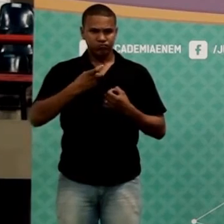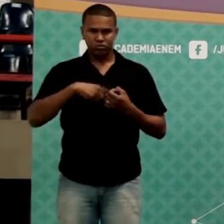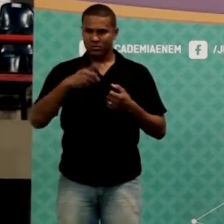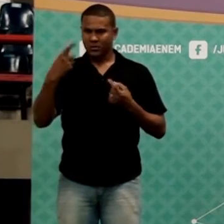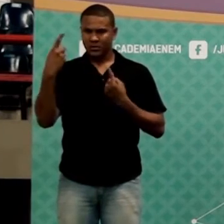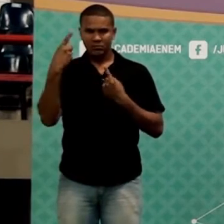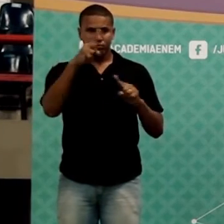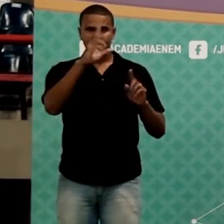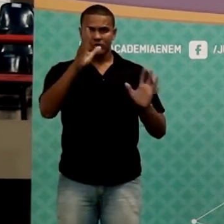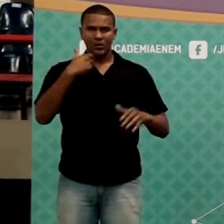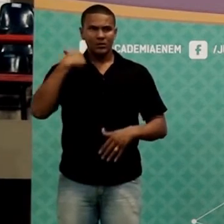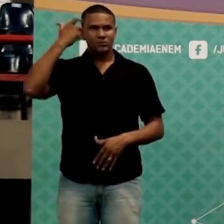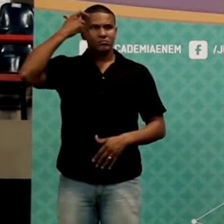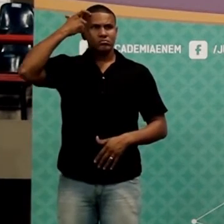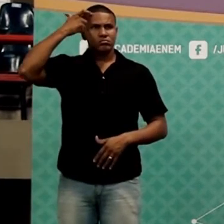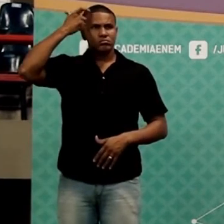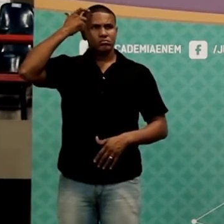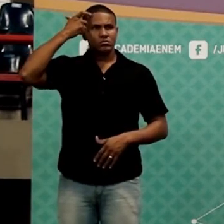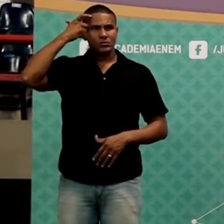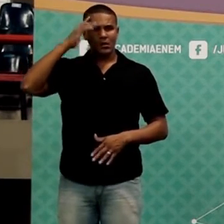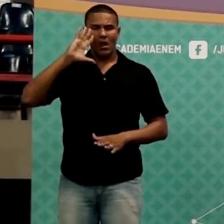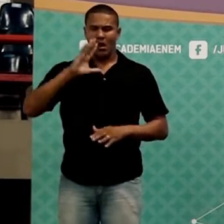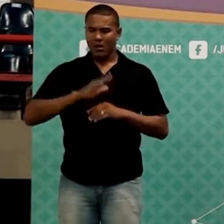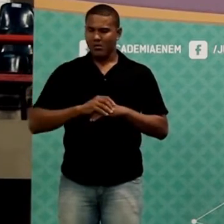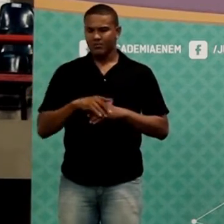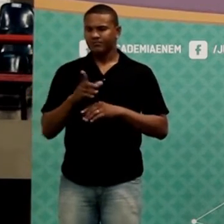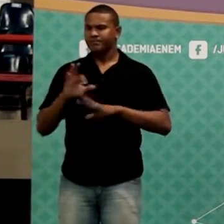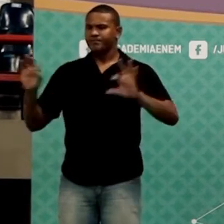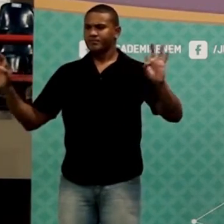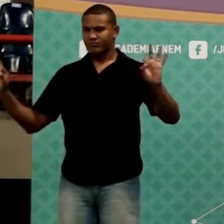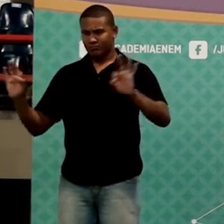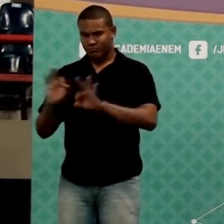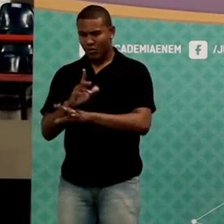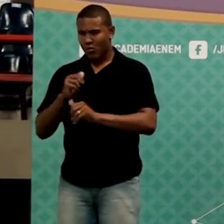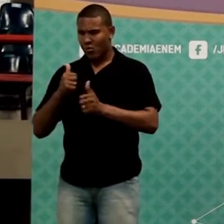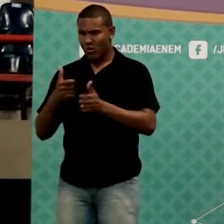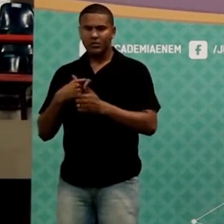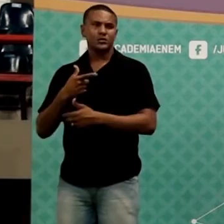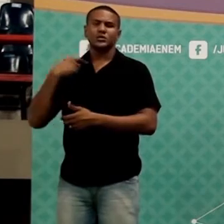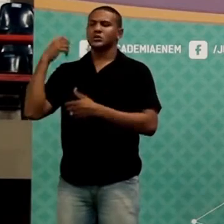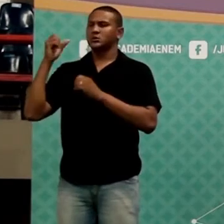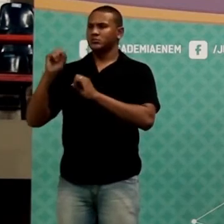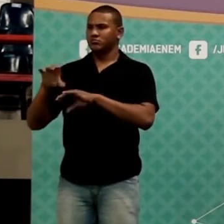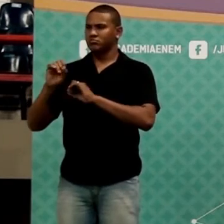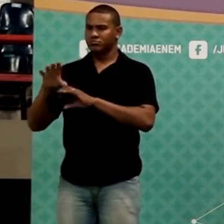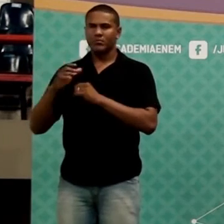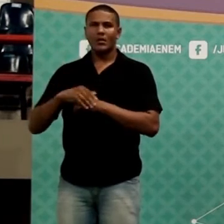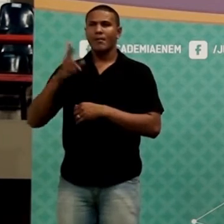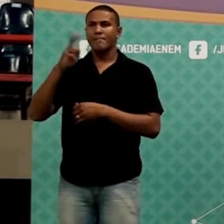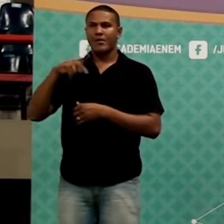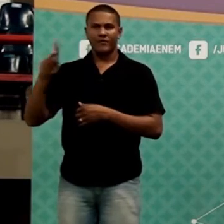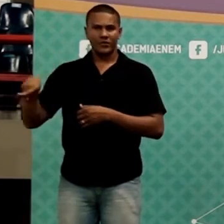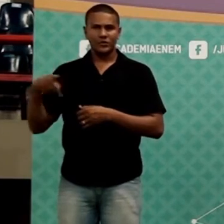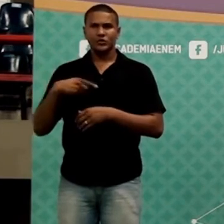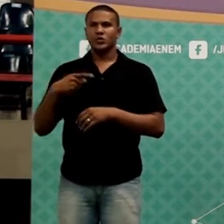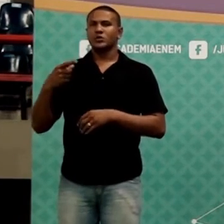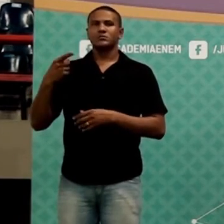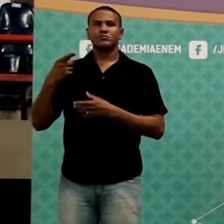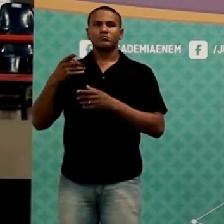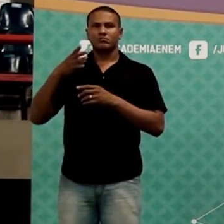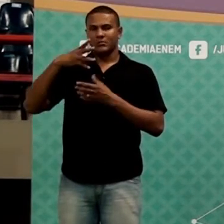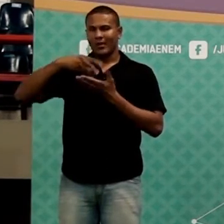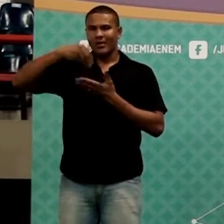igreja. Lutero terminou seus estudos e virou professor na Alemanha, professor de teologia, extremamente